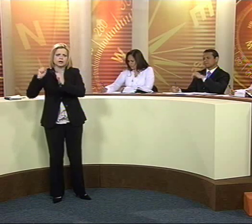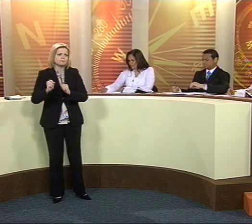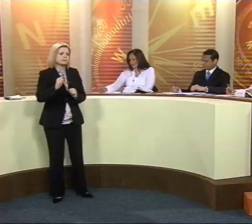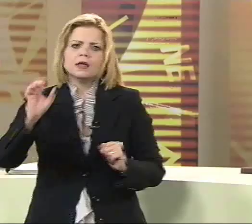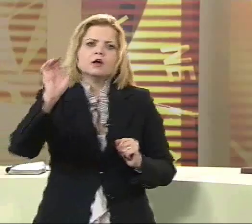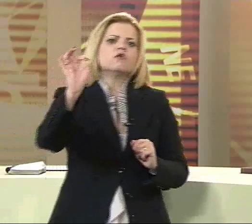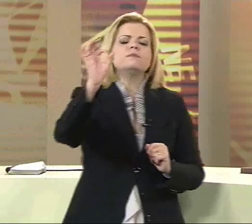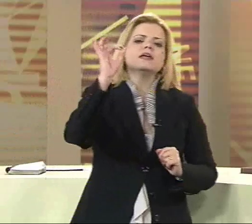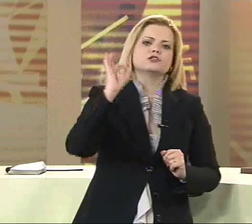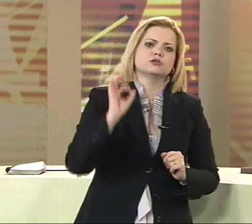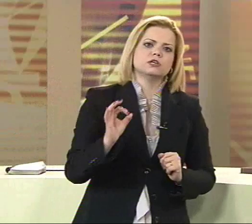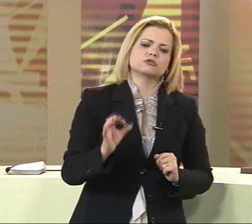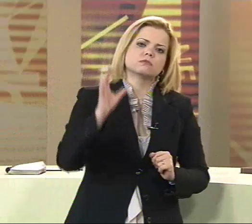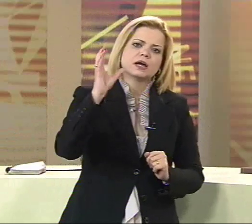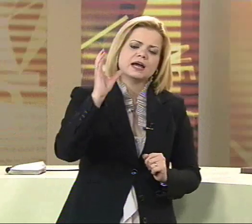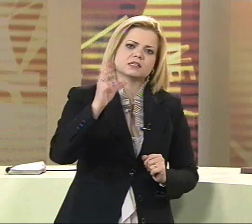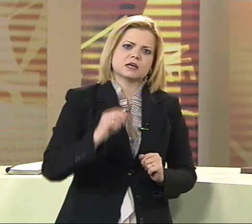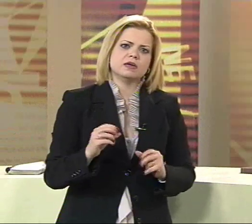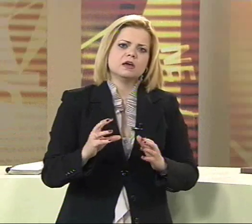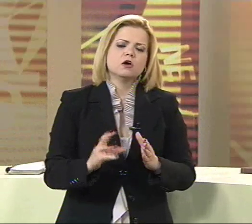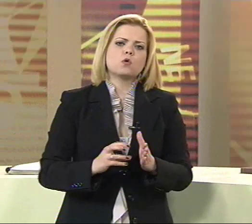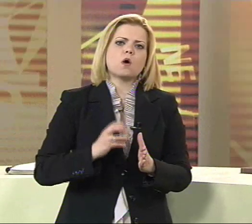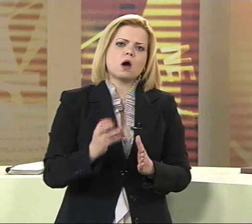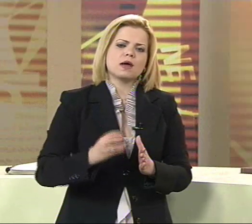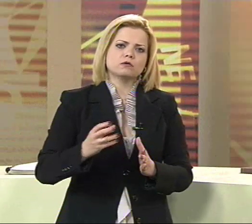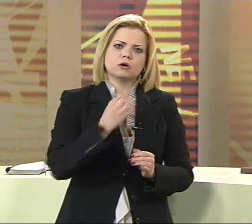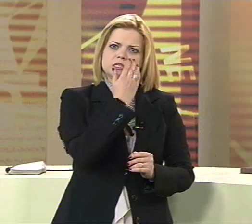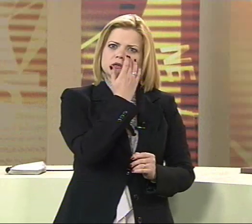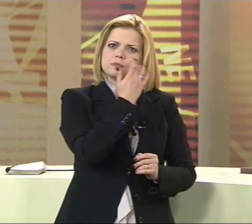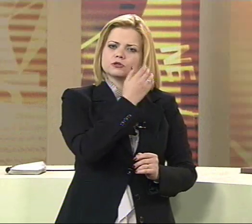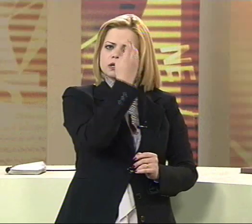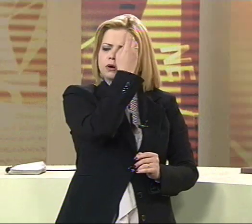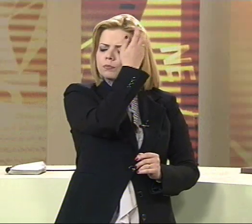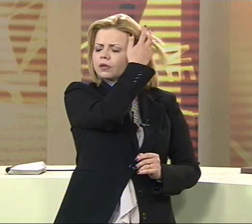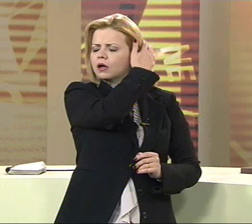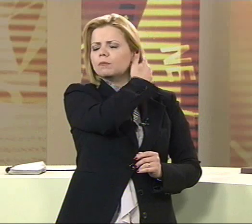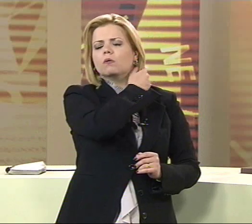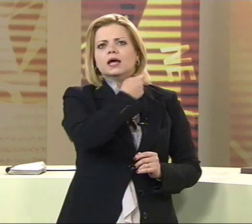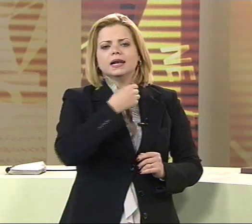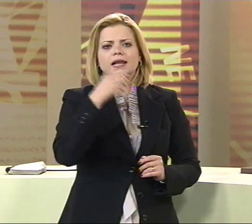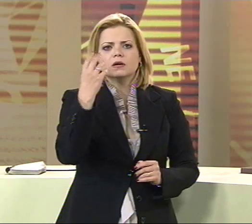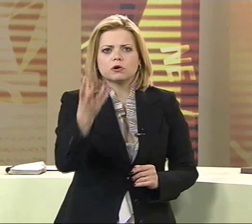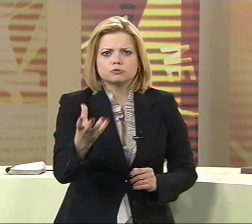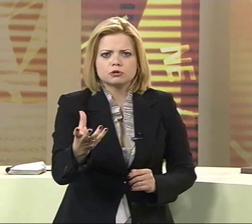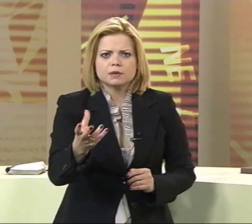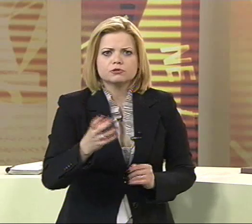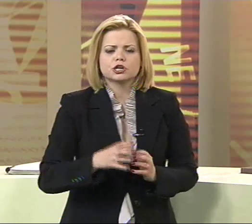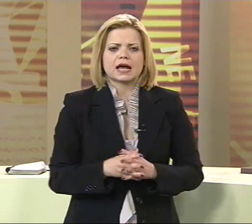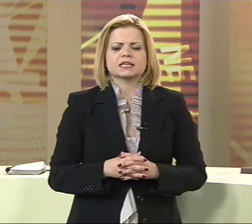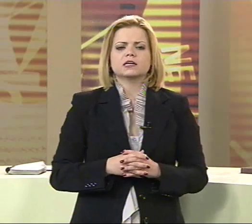bem. Compreendido isso, resta saber qual é o domicílio da pessoa natural. Bom, lembram os meus amigos de casa que